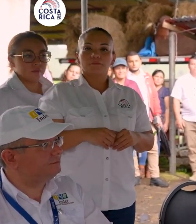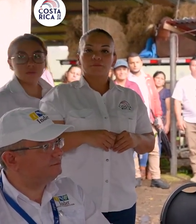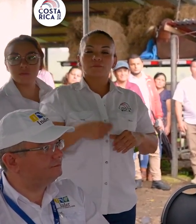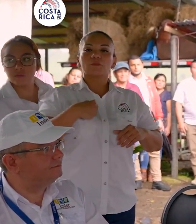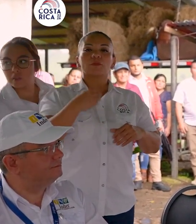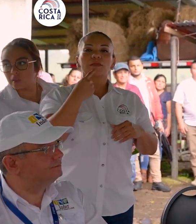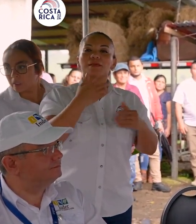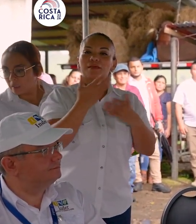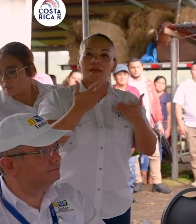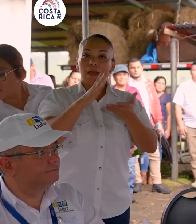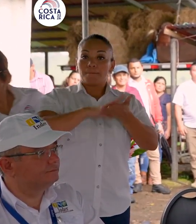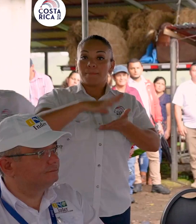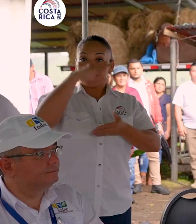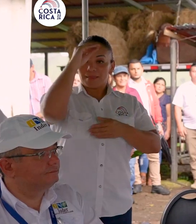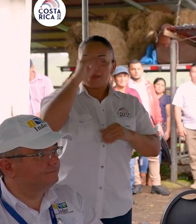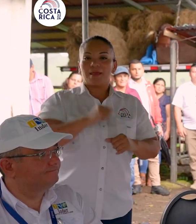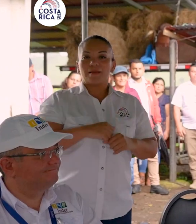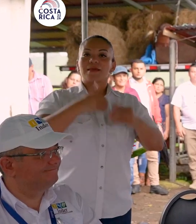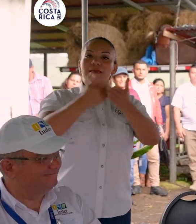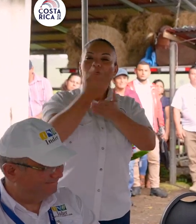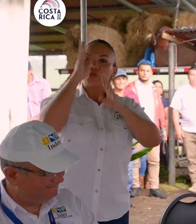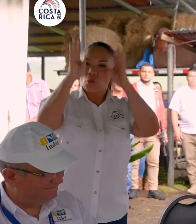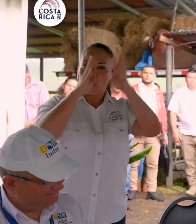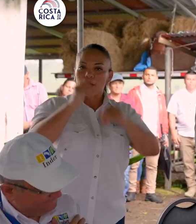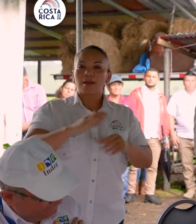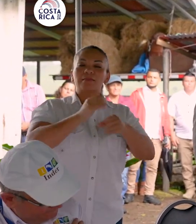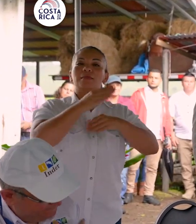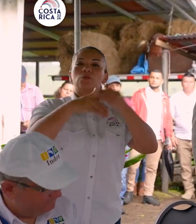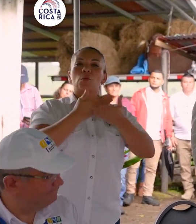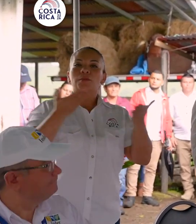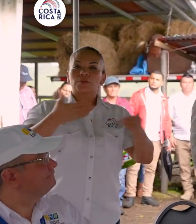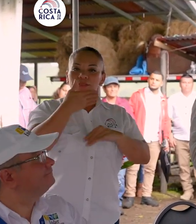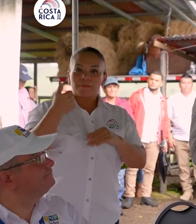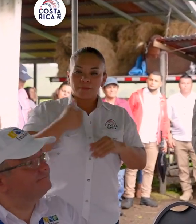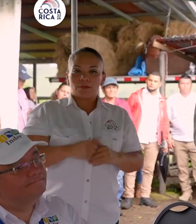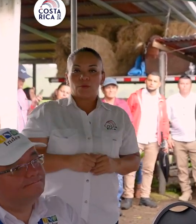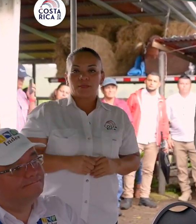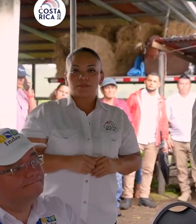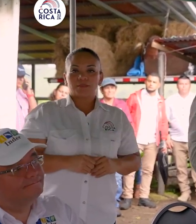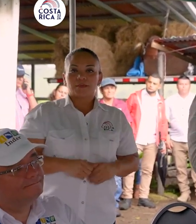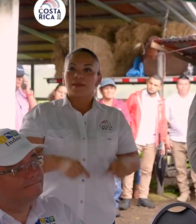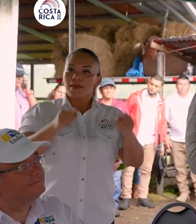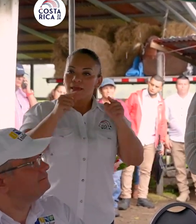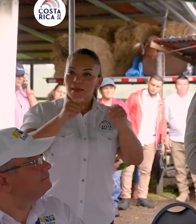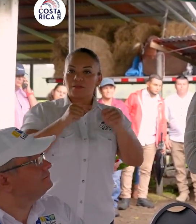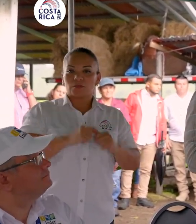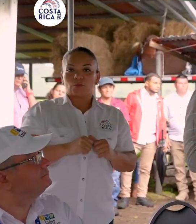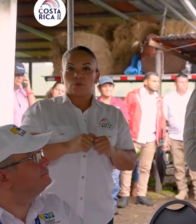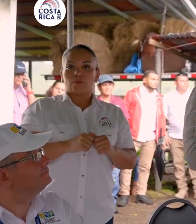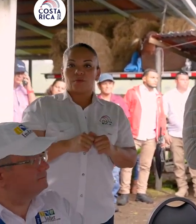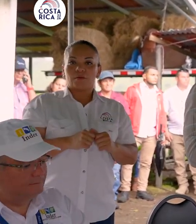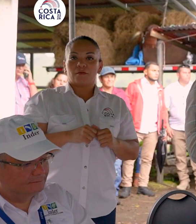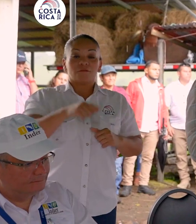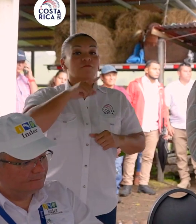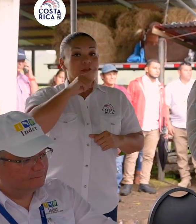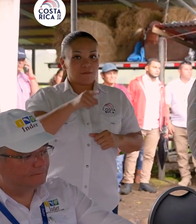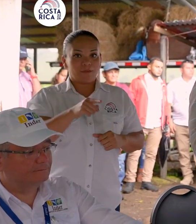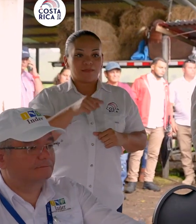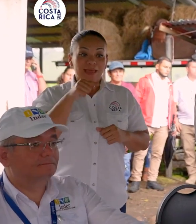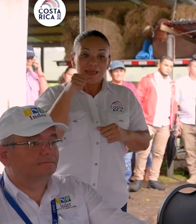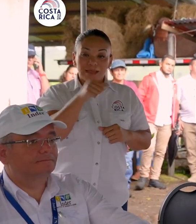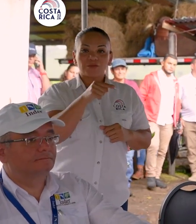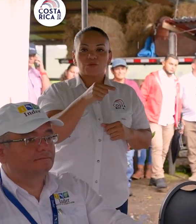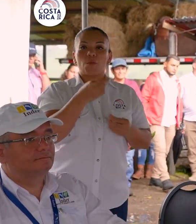el aprender, el innovar, el hacer las cosas mejores, era lo que generaba o es lo que